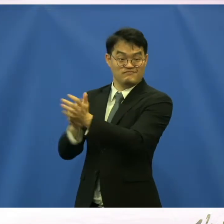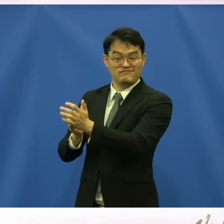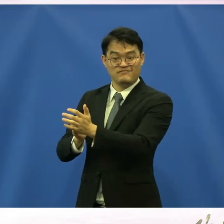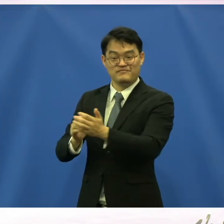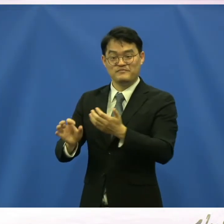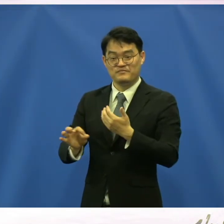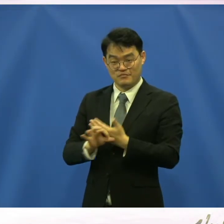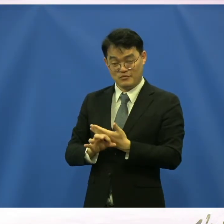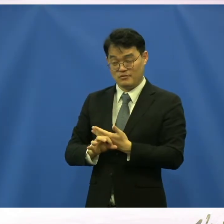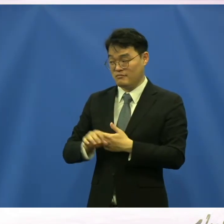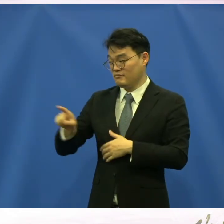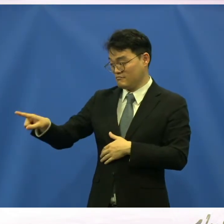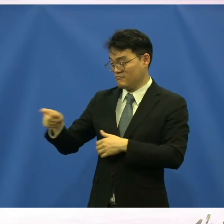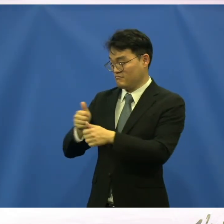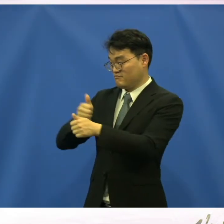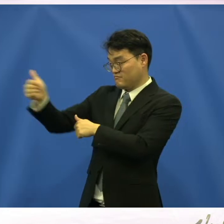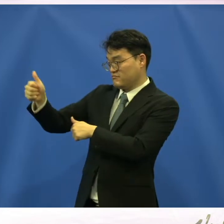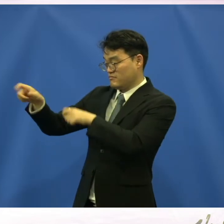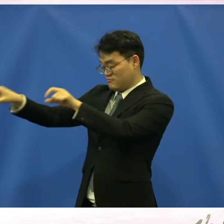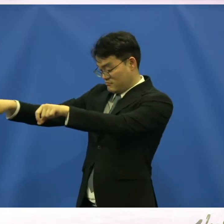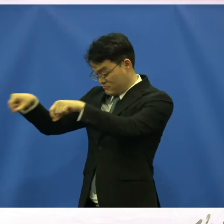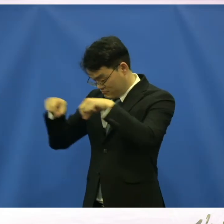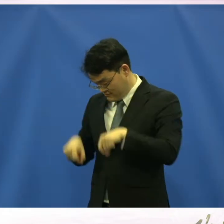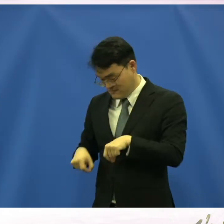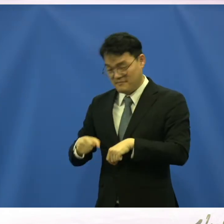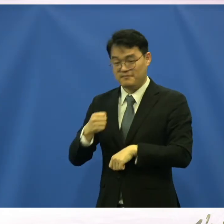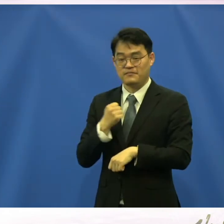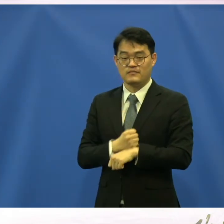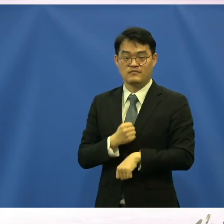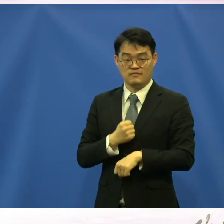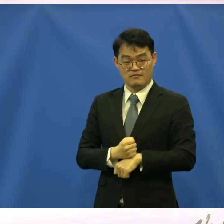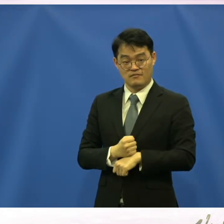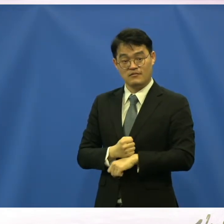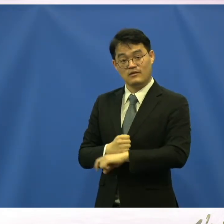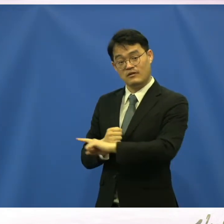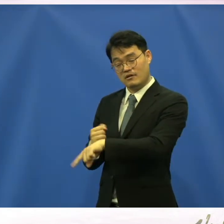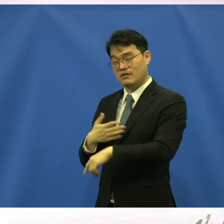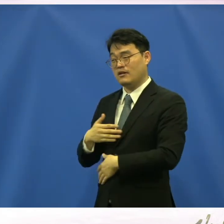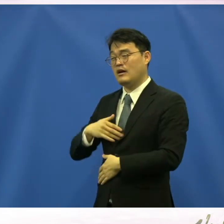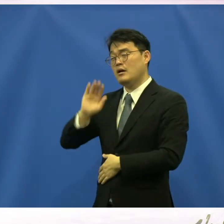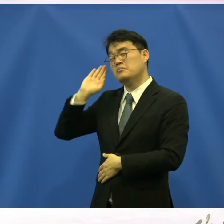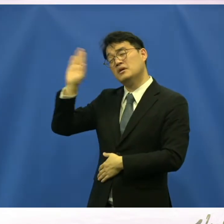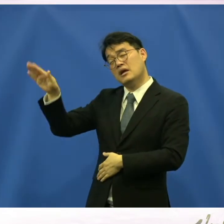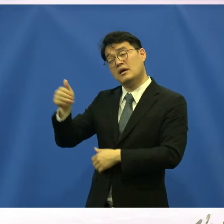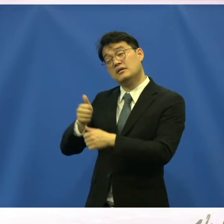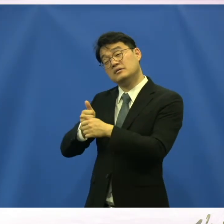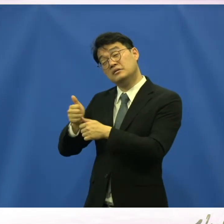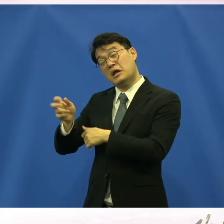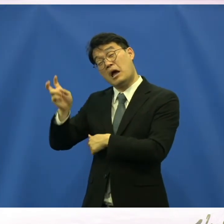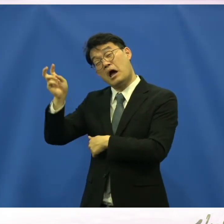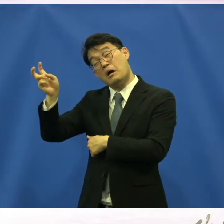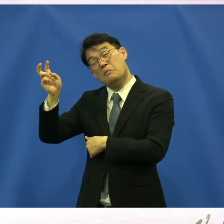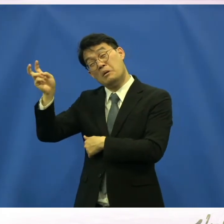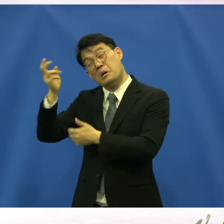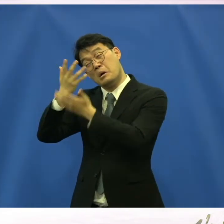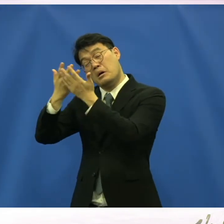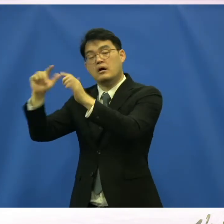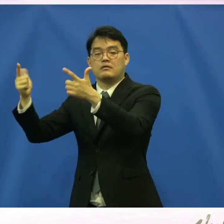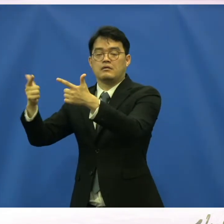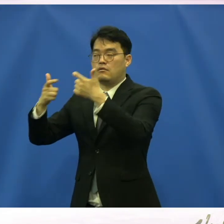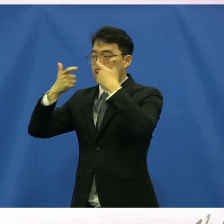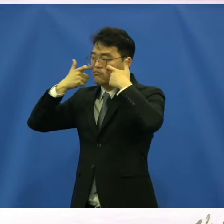그 승리가 미래에 혹시 주어질지 모른다가 아니라 이미 결론이 나 있는 거라.